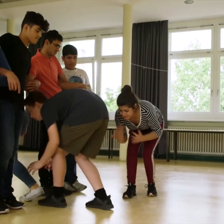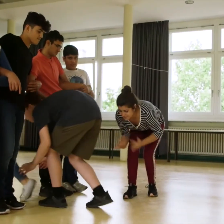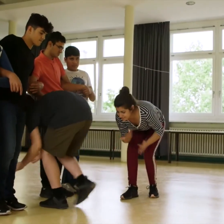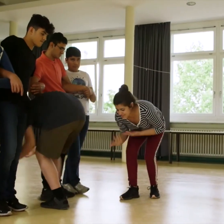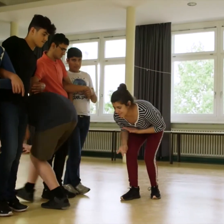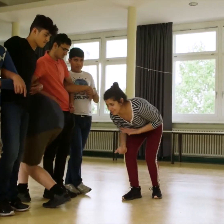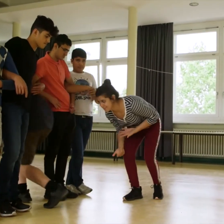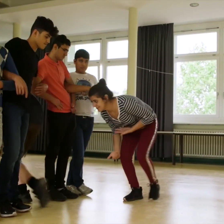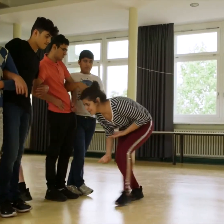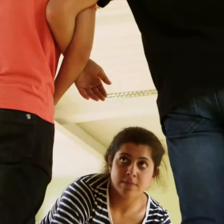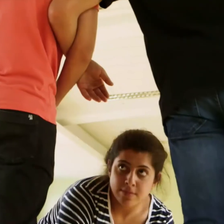Bora.